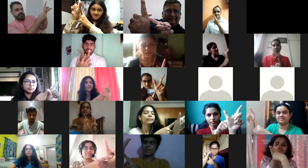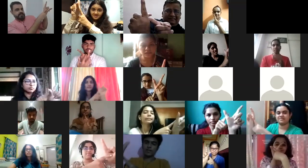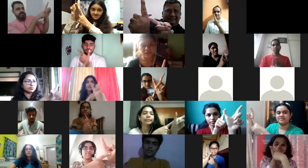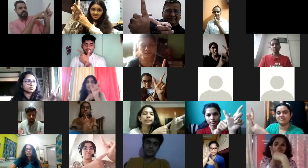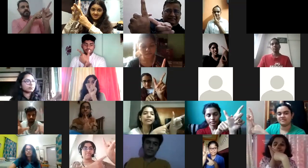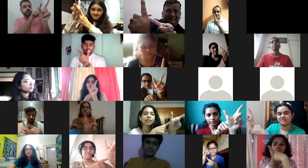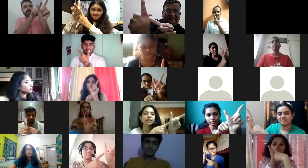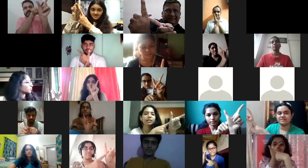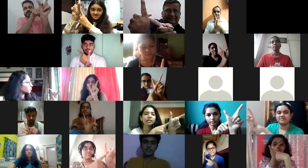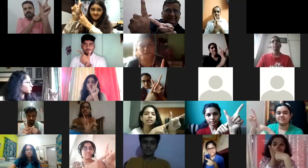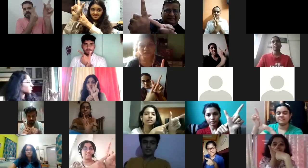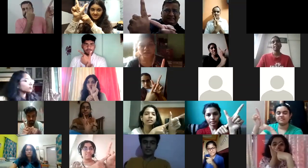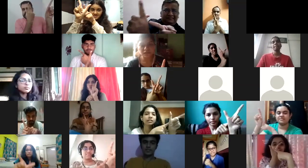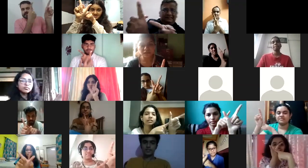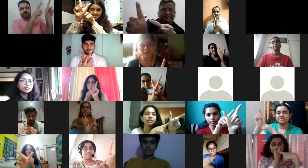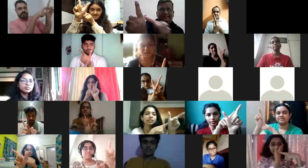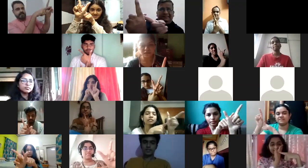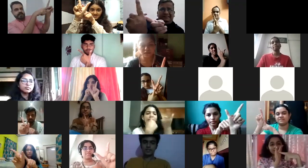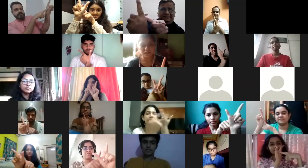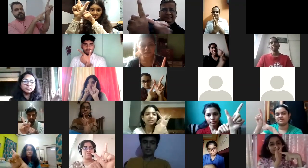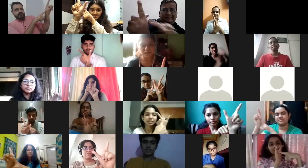just that when you do like this, ये हाथ नहीं दिखता है. Y.